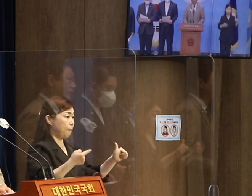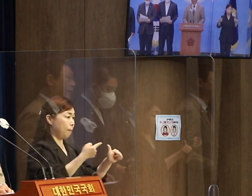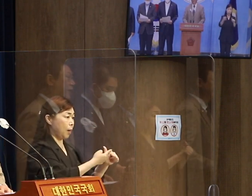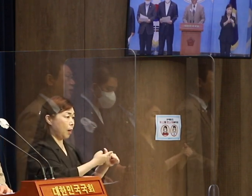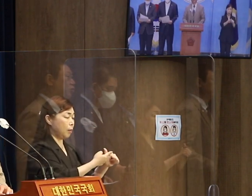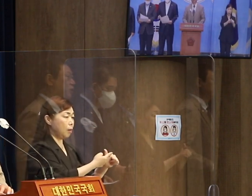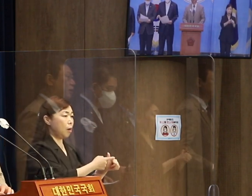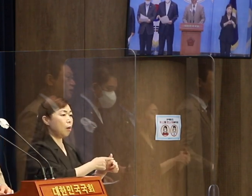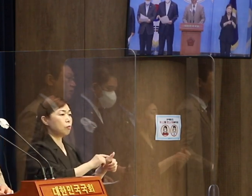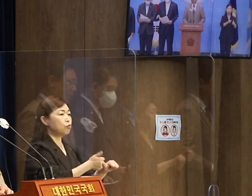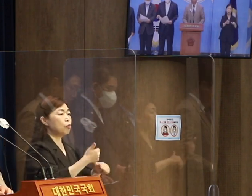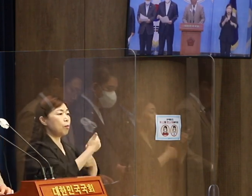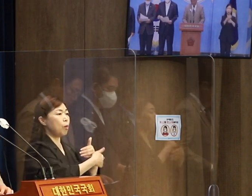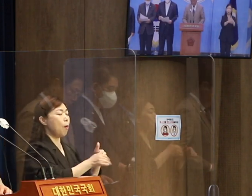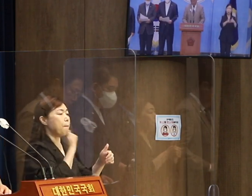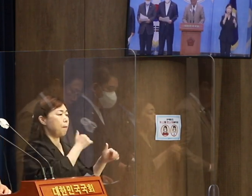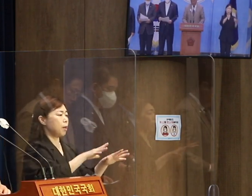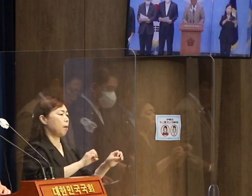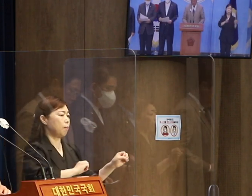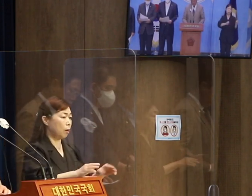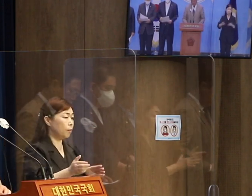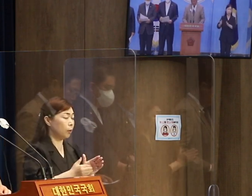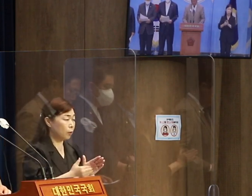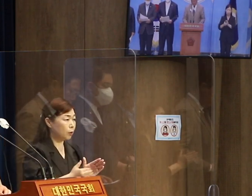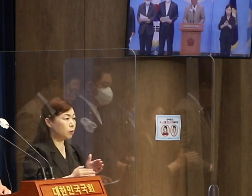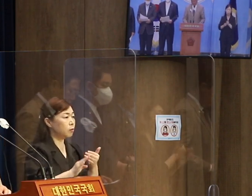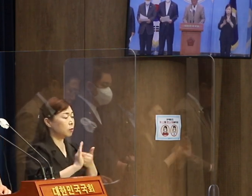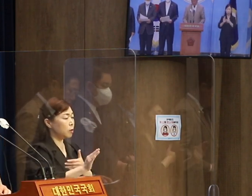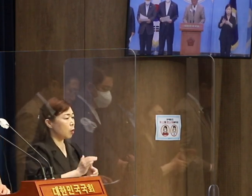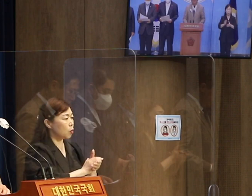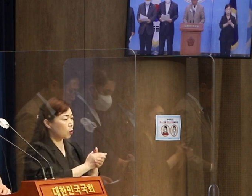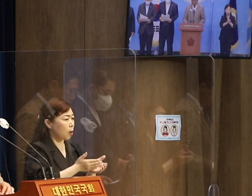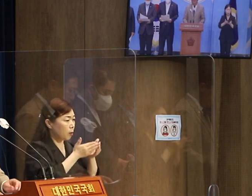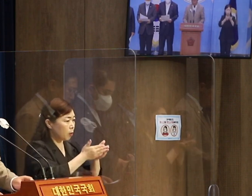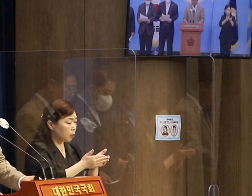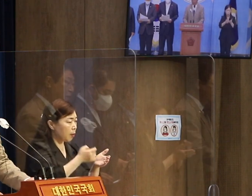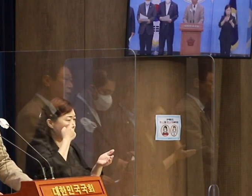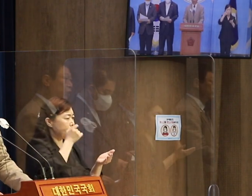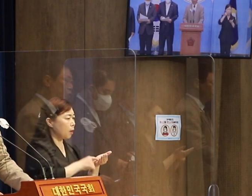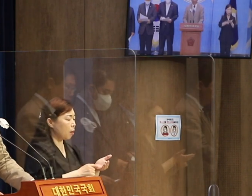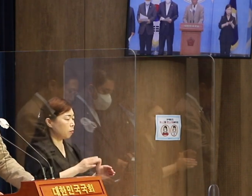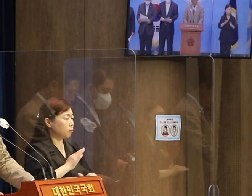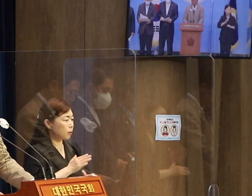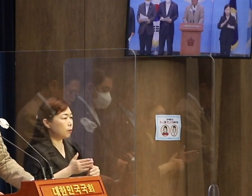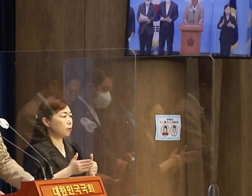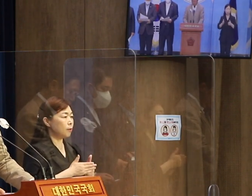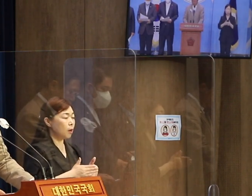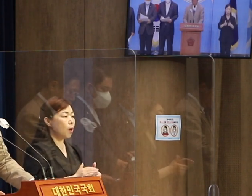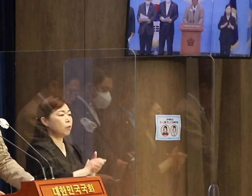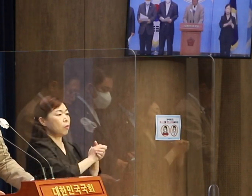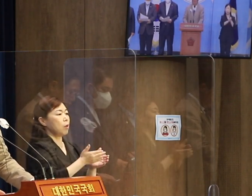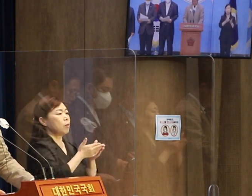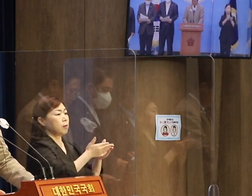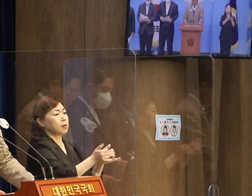시체는 바다에 유기했습니다. 이후 동료 선원들에게 발각될까봐 동료